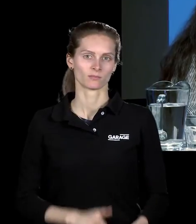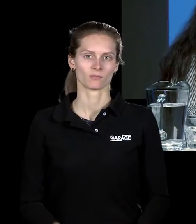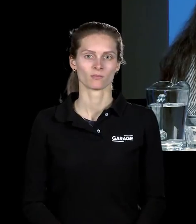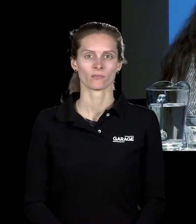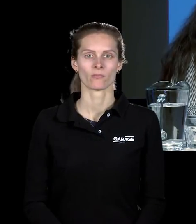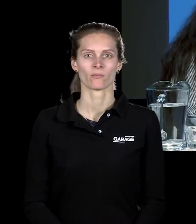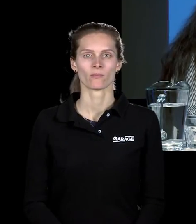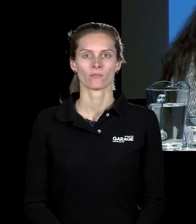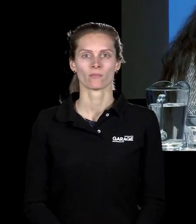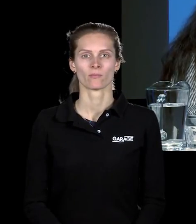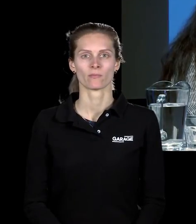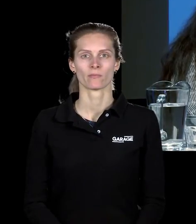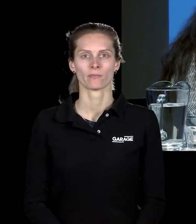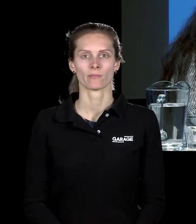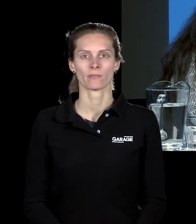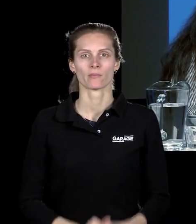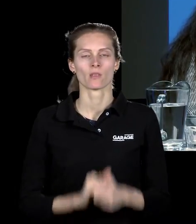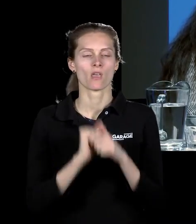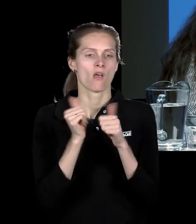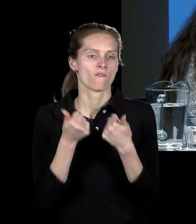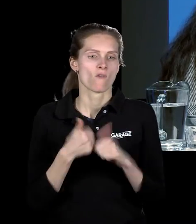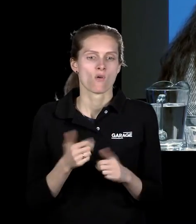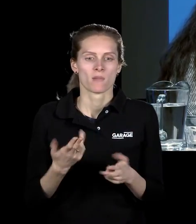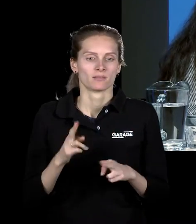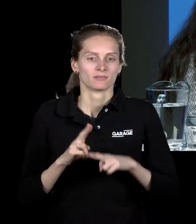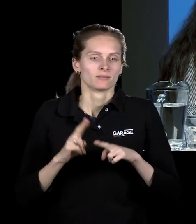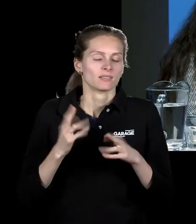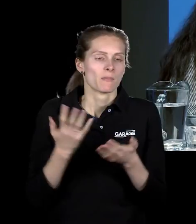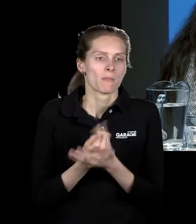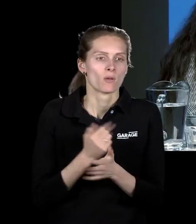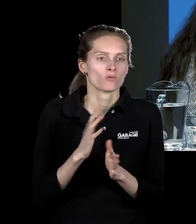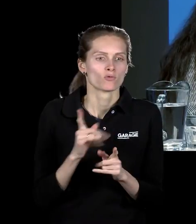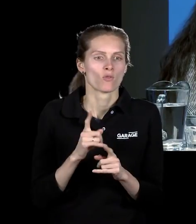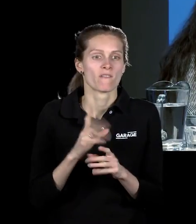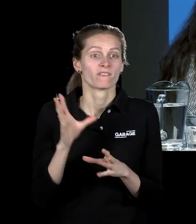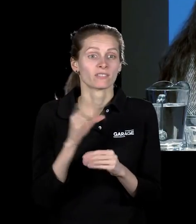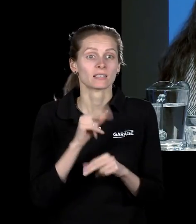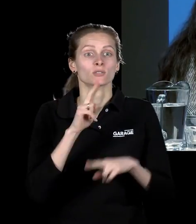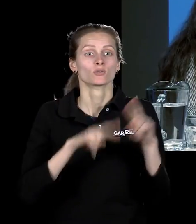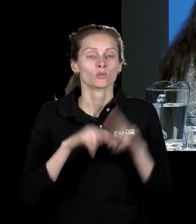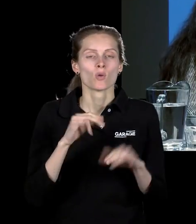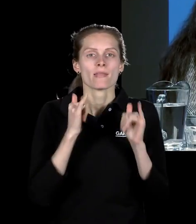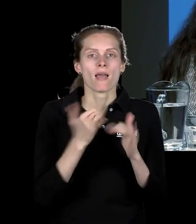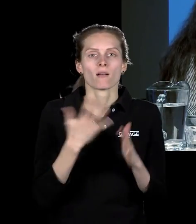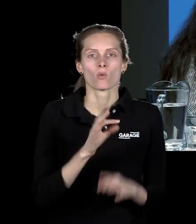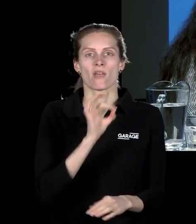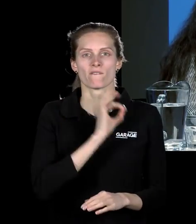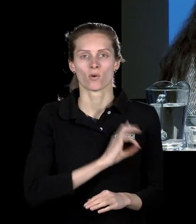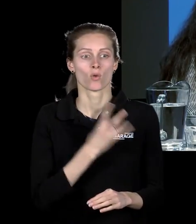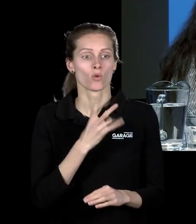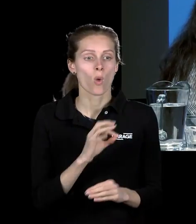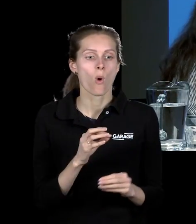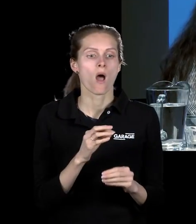ничто из них не строится, чтобы быть архитектурой, чтобы быть произведением искусства. Все они строятся ради какой-то функции, но одна и та же